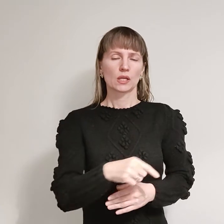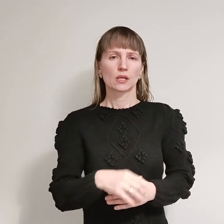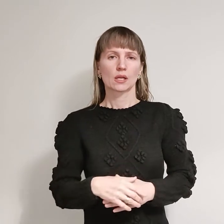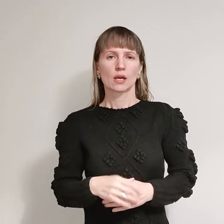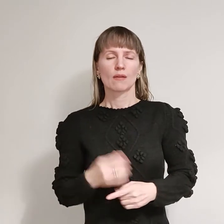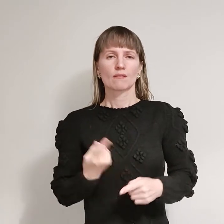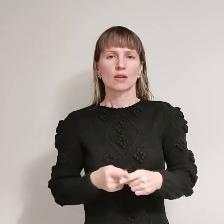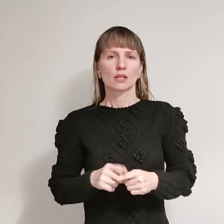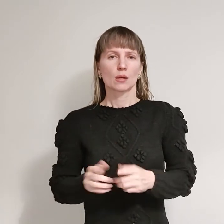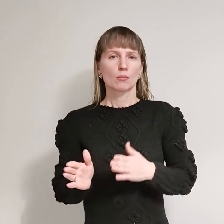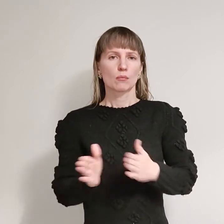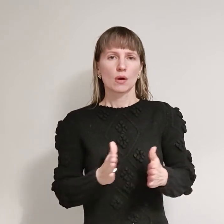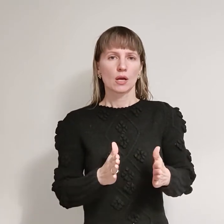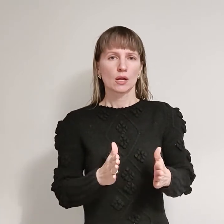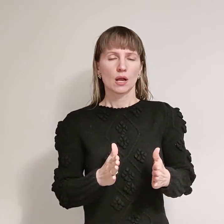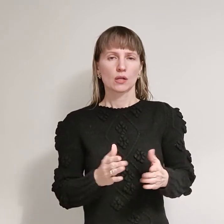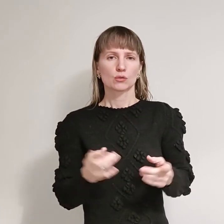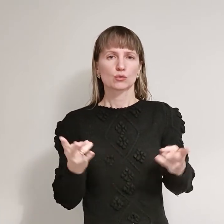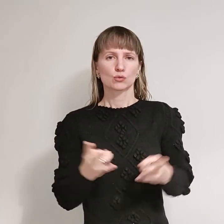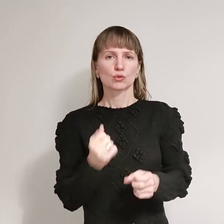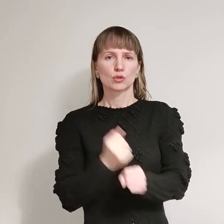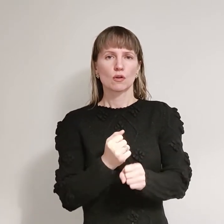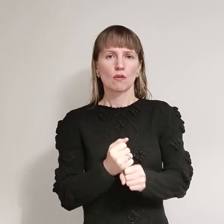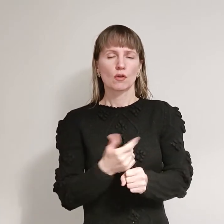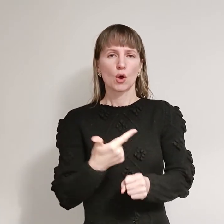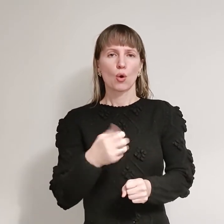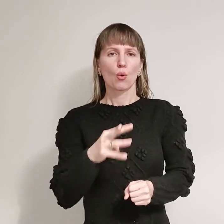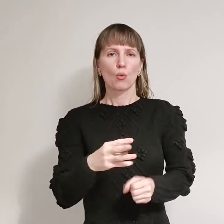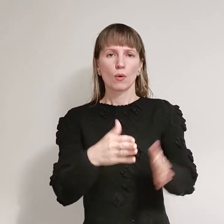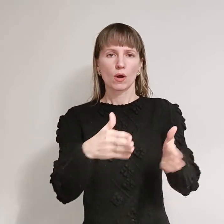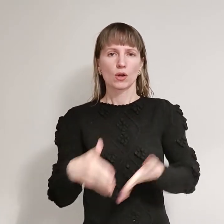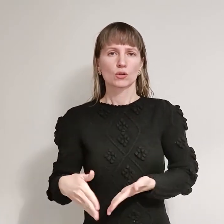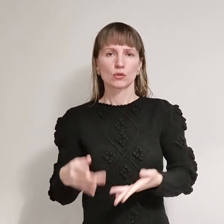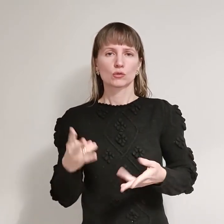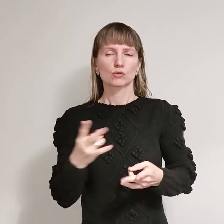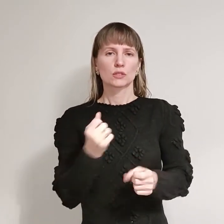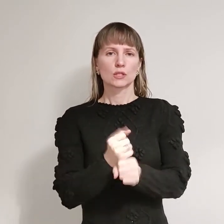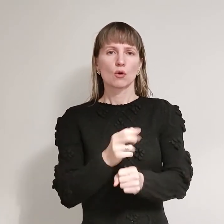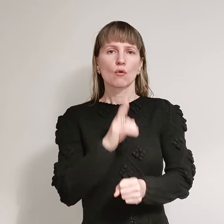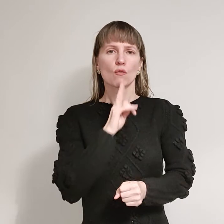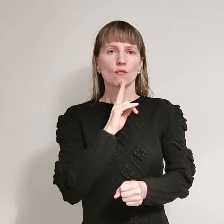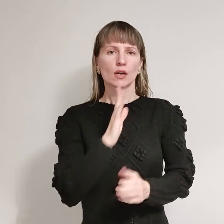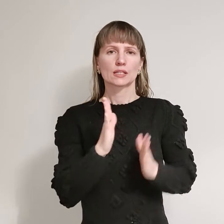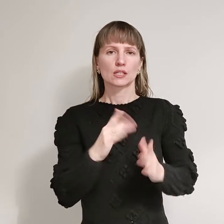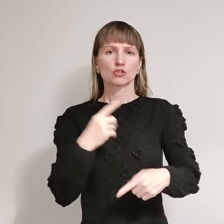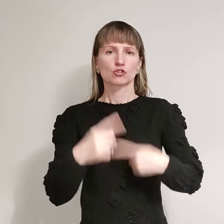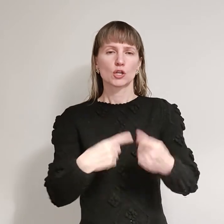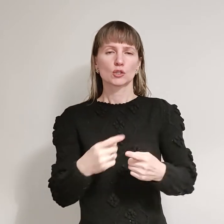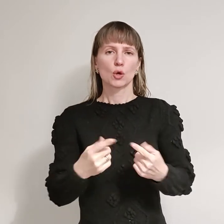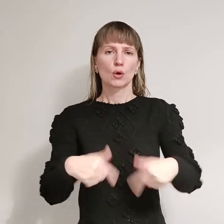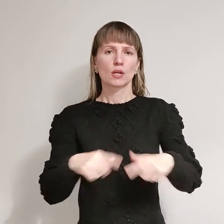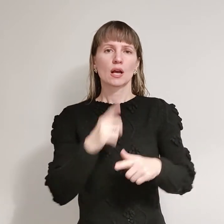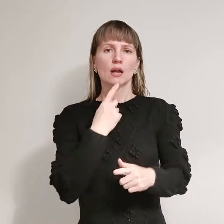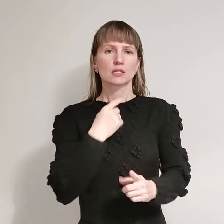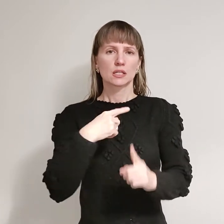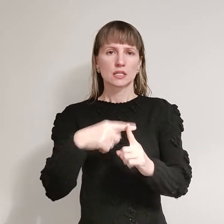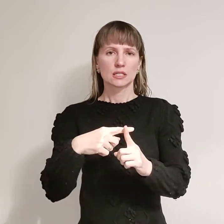порядку творити ці гуманітарні коридори. Я хочу звернути увагу, що це відбувається виключно через організацію Червоного Хреста, до якої